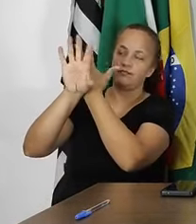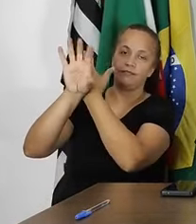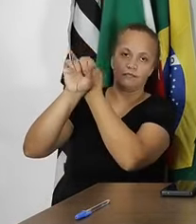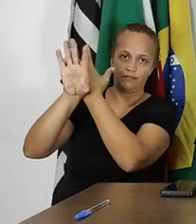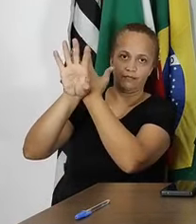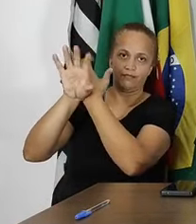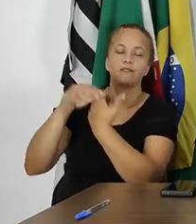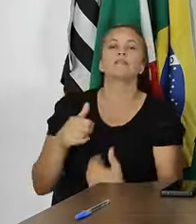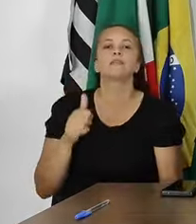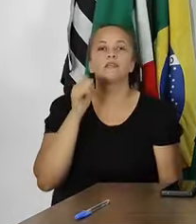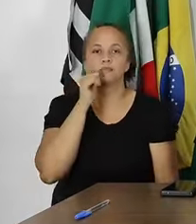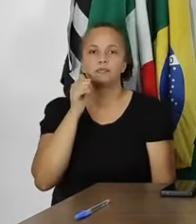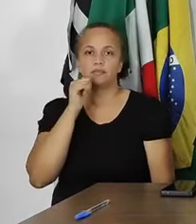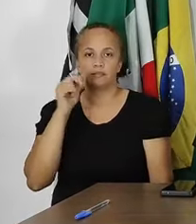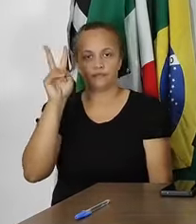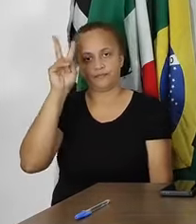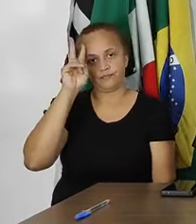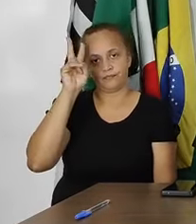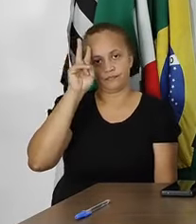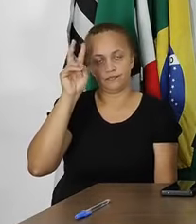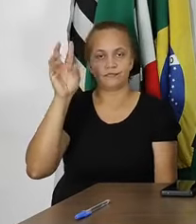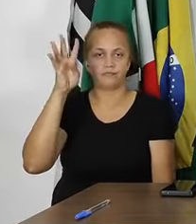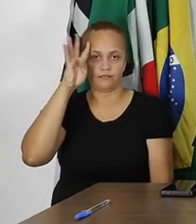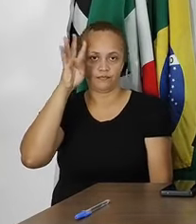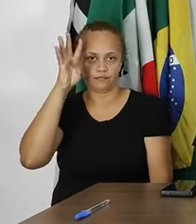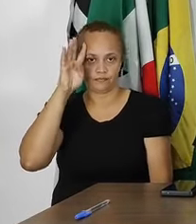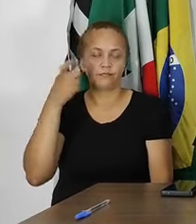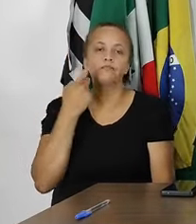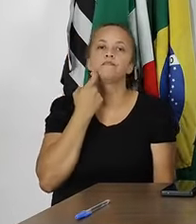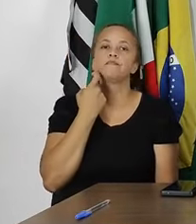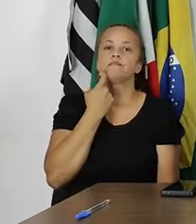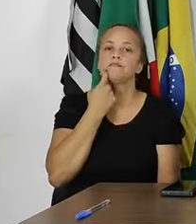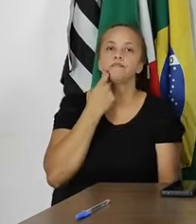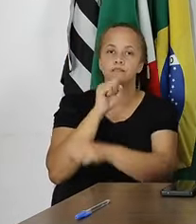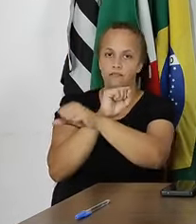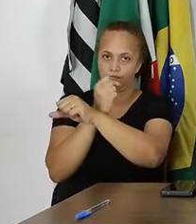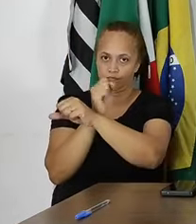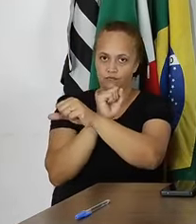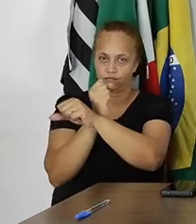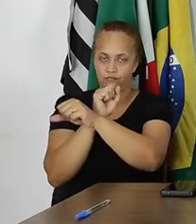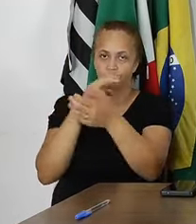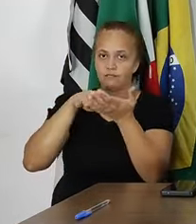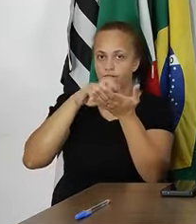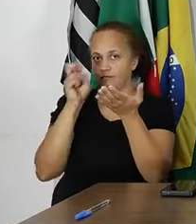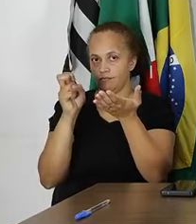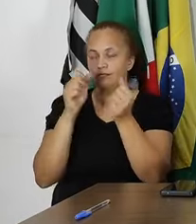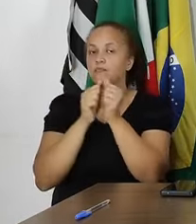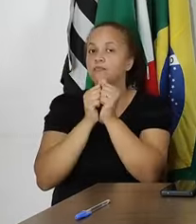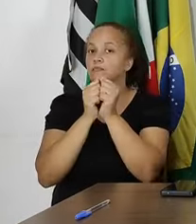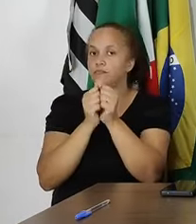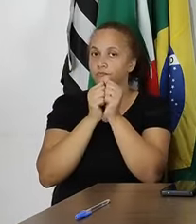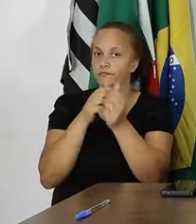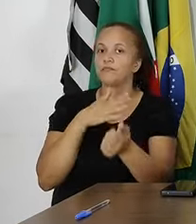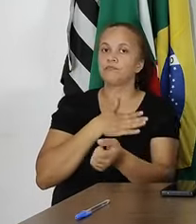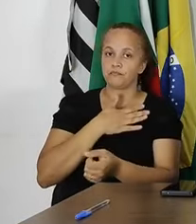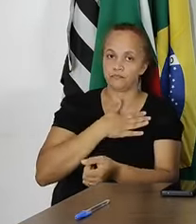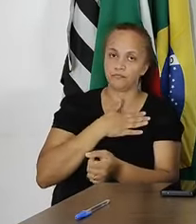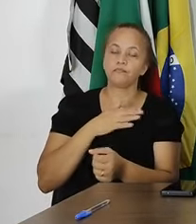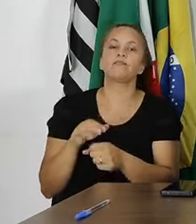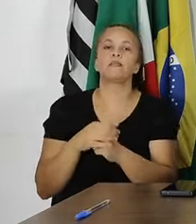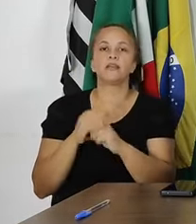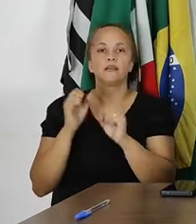grupo de segunda, quarta e sexta-feira, às 8 horas da manhã, comigo. Também você pode entrar em contato comigo